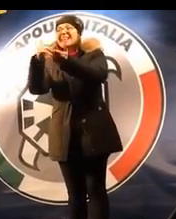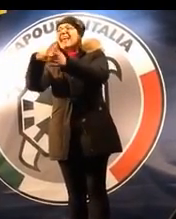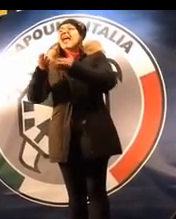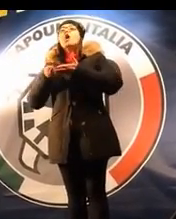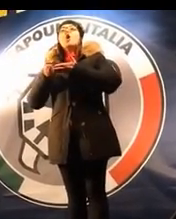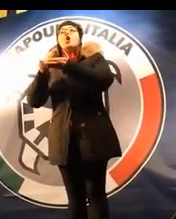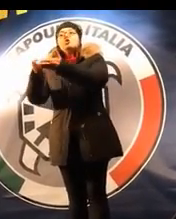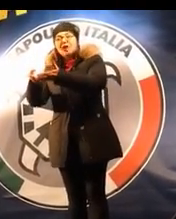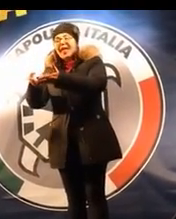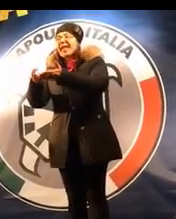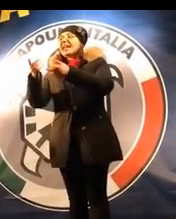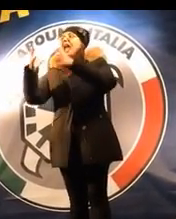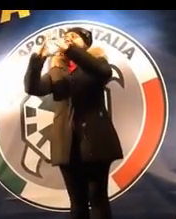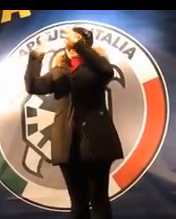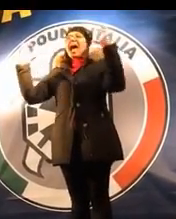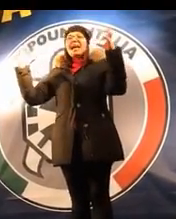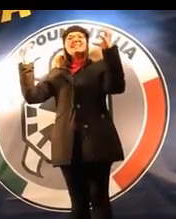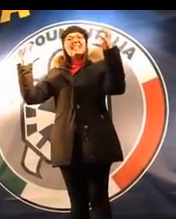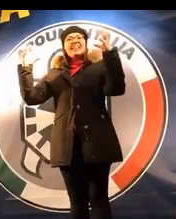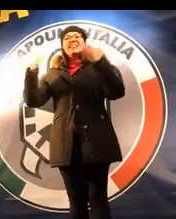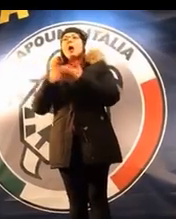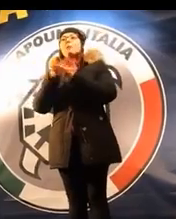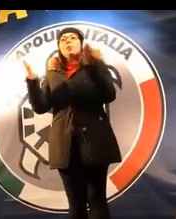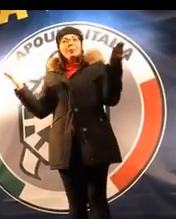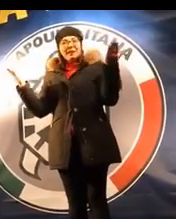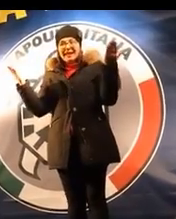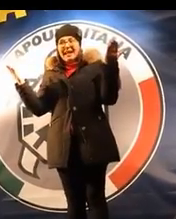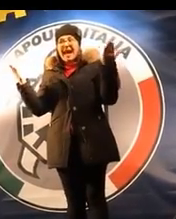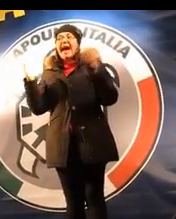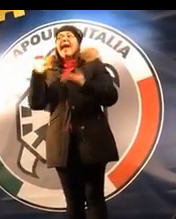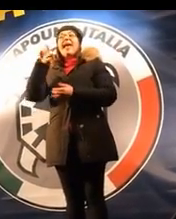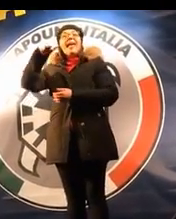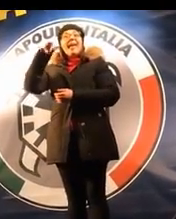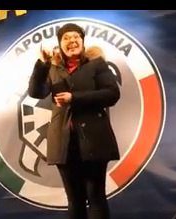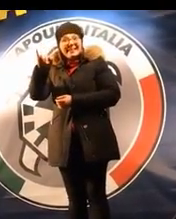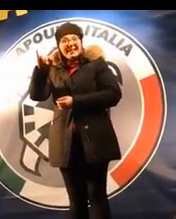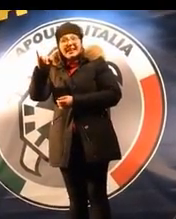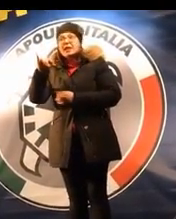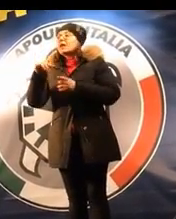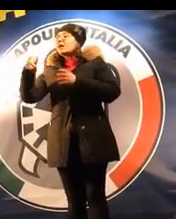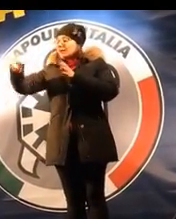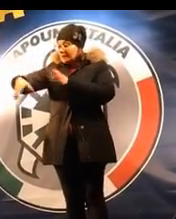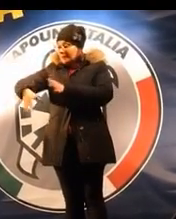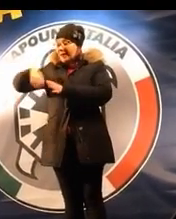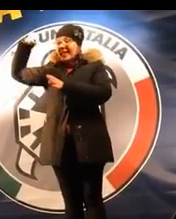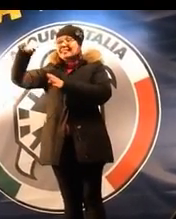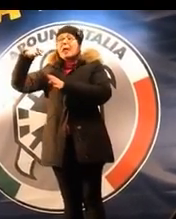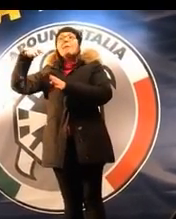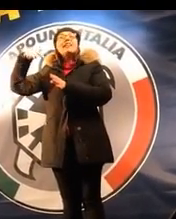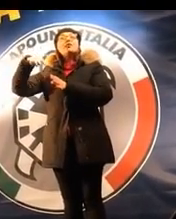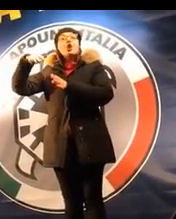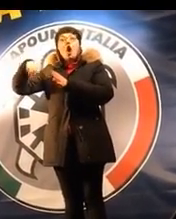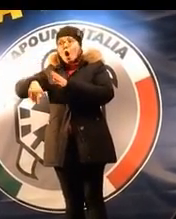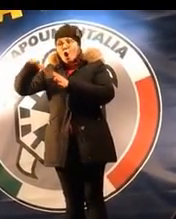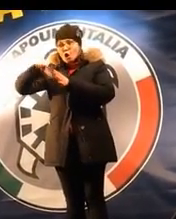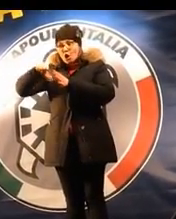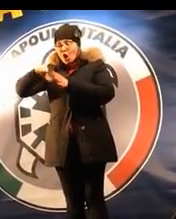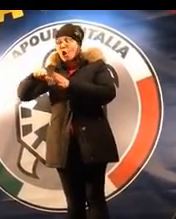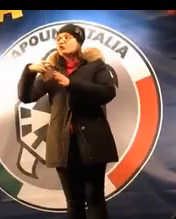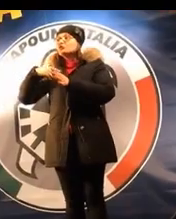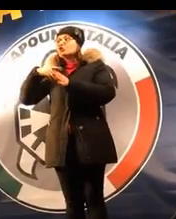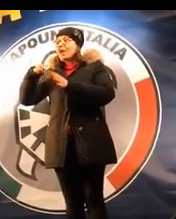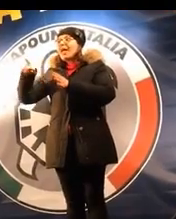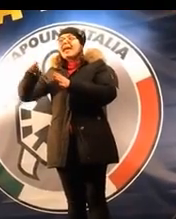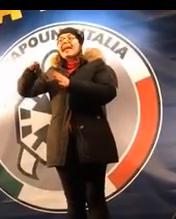crociera, abbiamo un'azienda pubblica che si chiama Eni che va in giro a mezzo mondo a estrarre petrolio per noi, abbiamo scoperto il più grande giacimento di gas nel